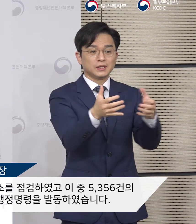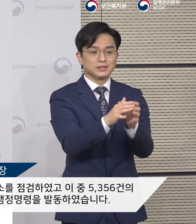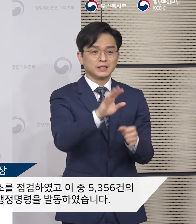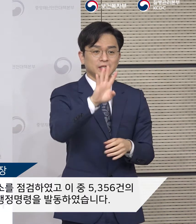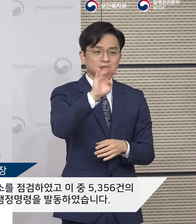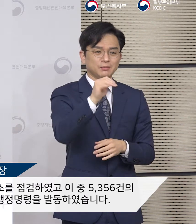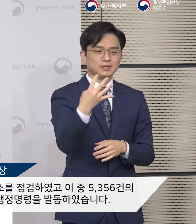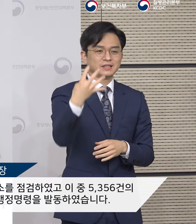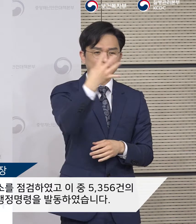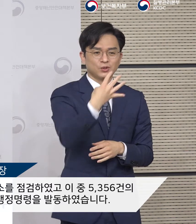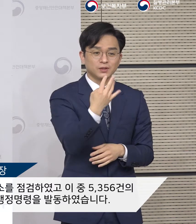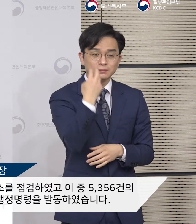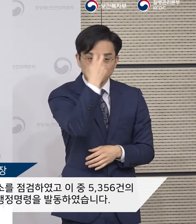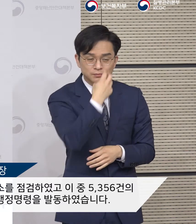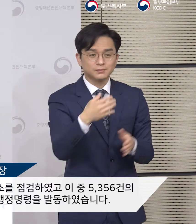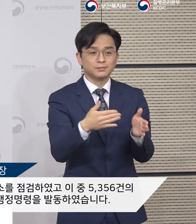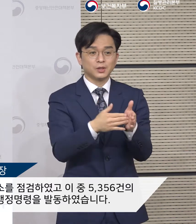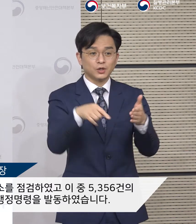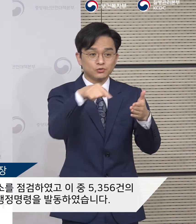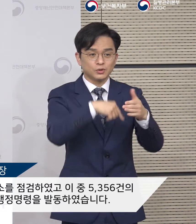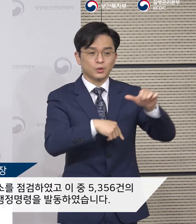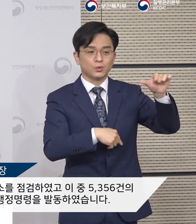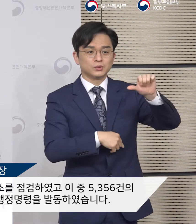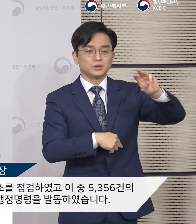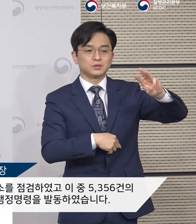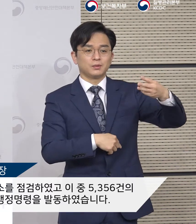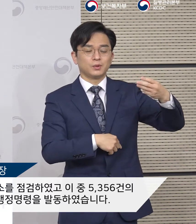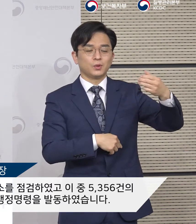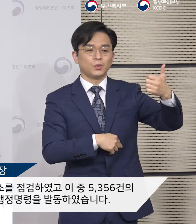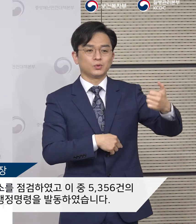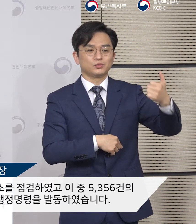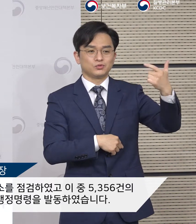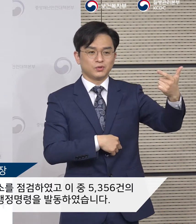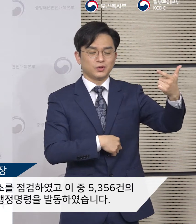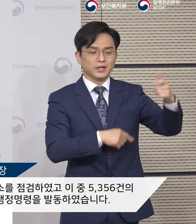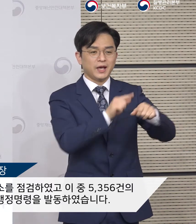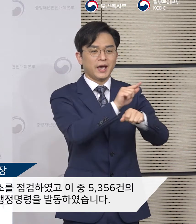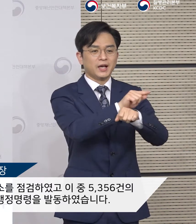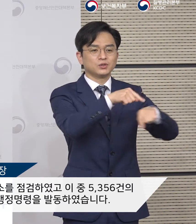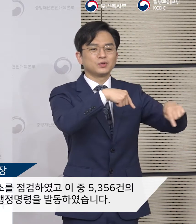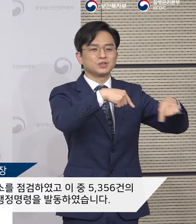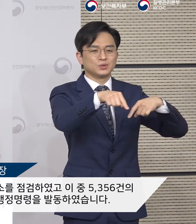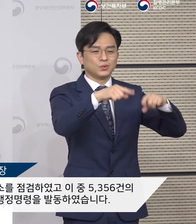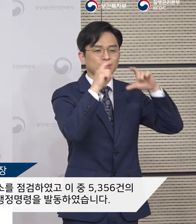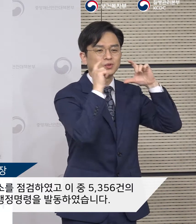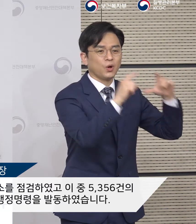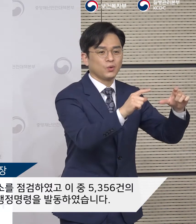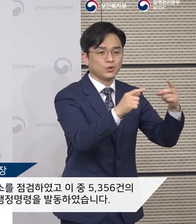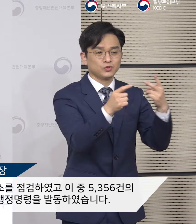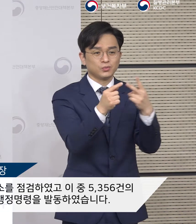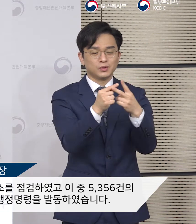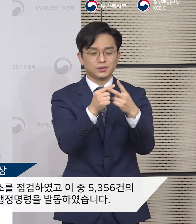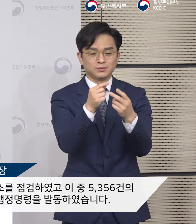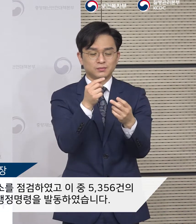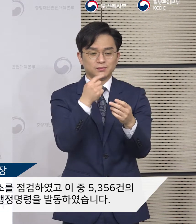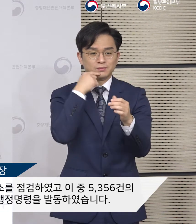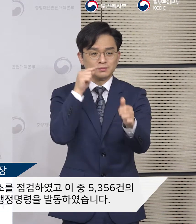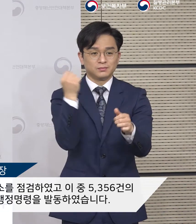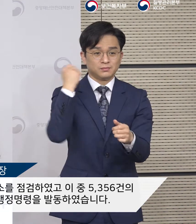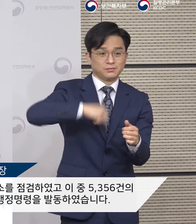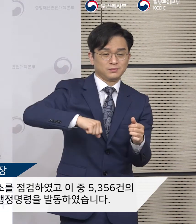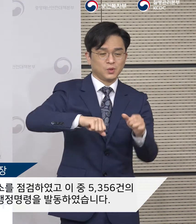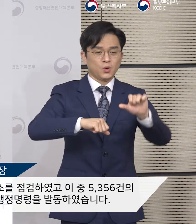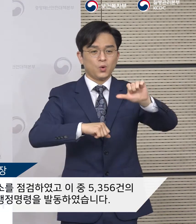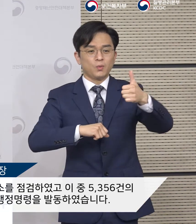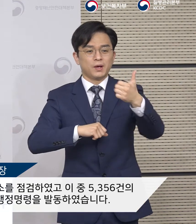44,296개소를 점검하였고 이 중 5,356건의 행정지도, 방역지침 미준수 시설